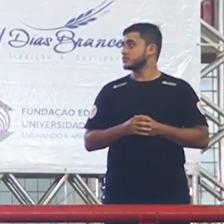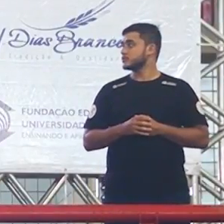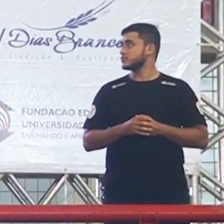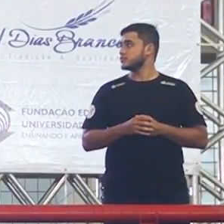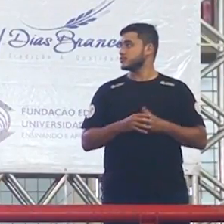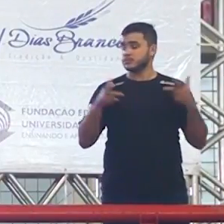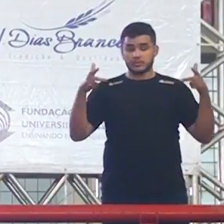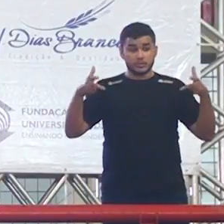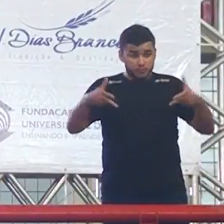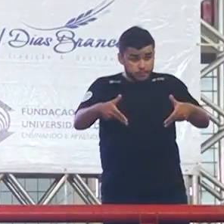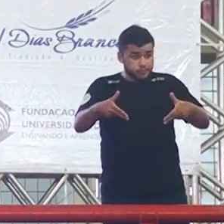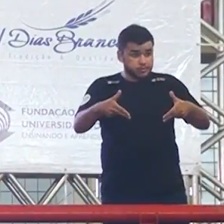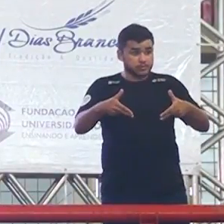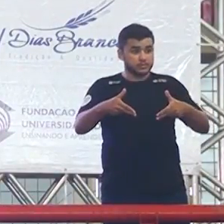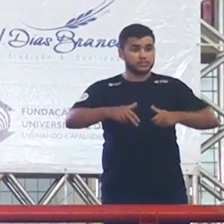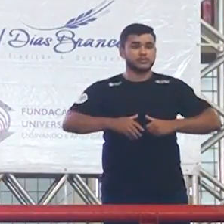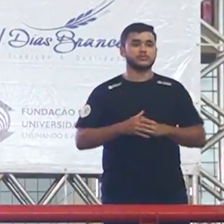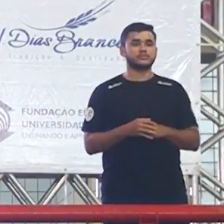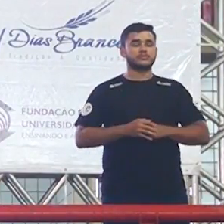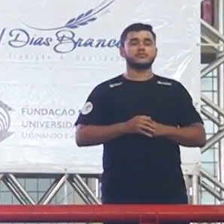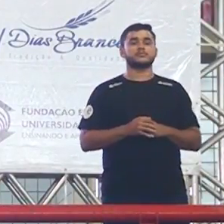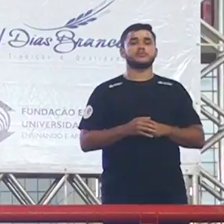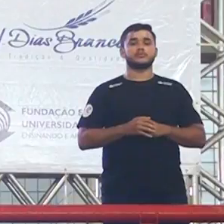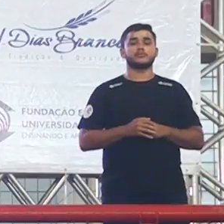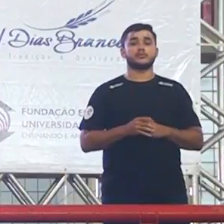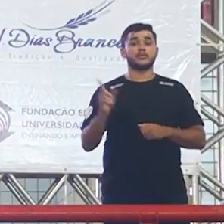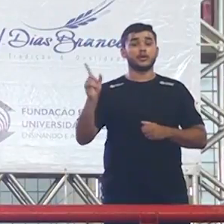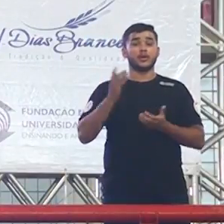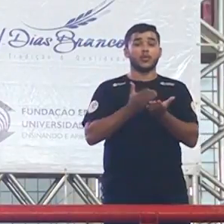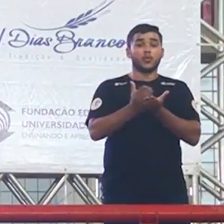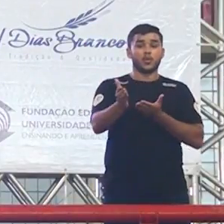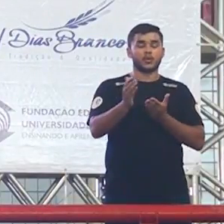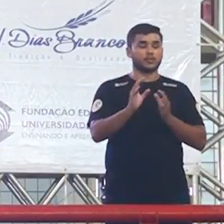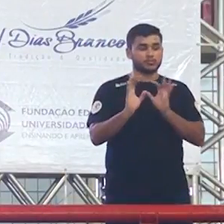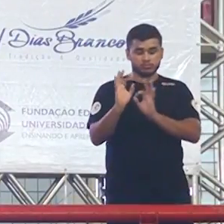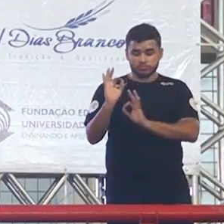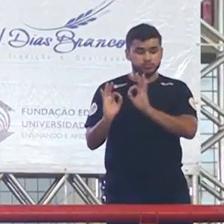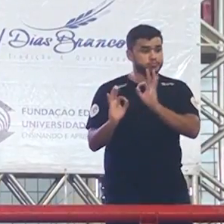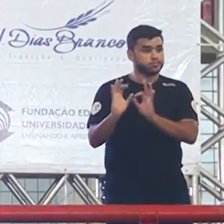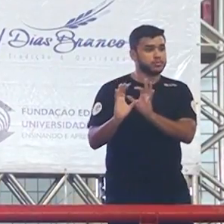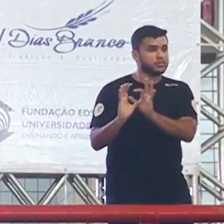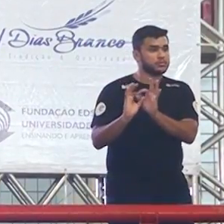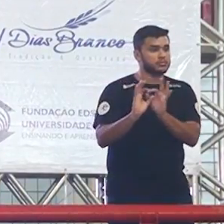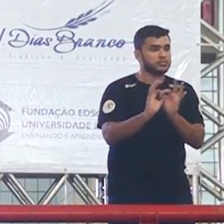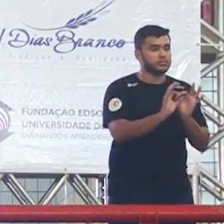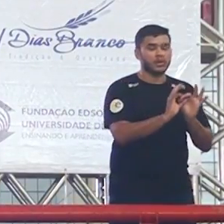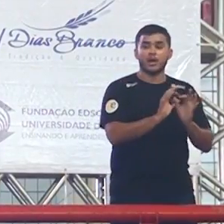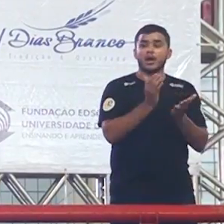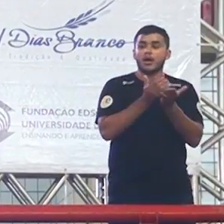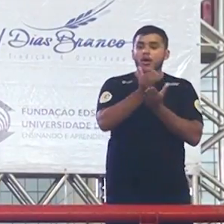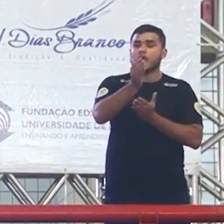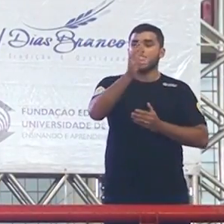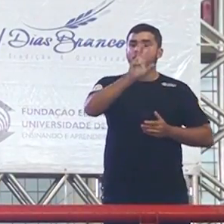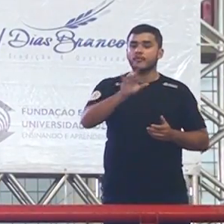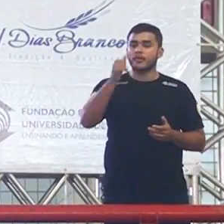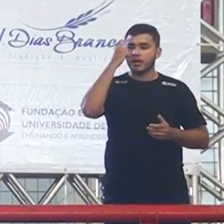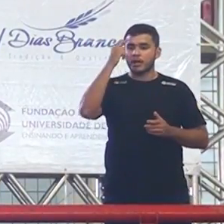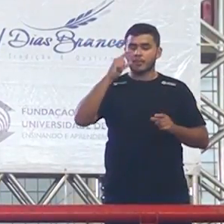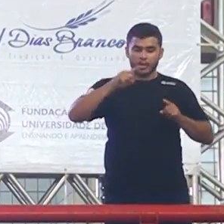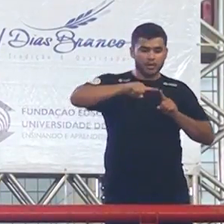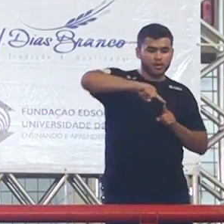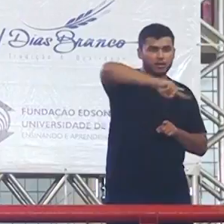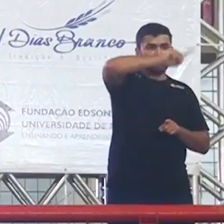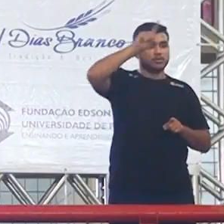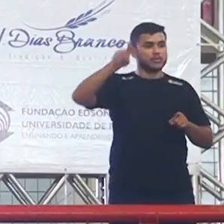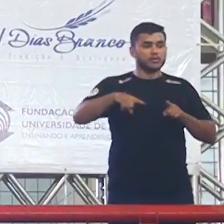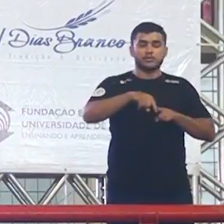zoada, assim que eu encosto, eles ficam em fila, ficam organizados e vão do maior potencial para o menor potencial.